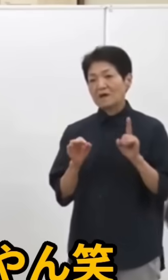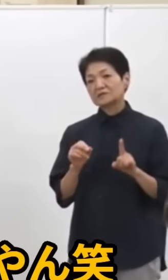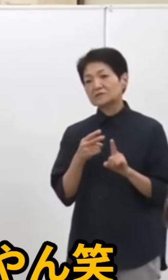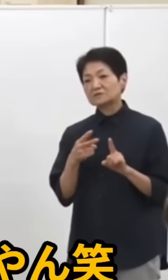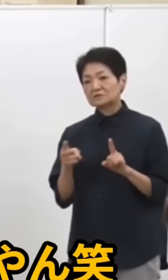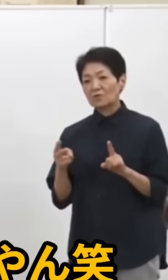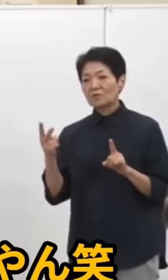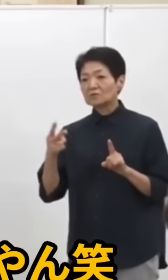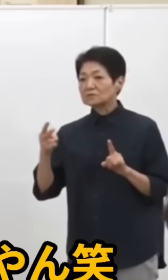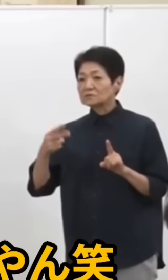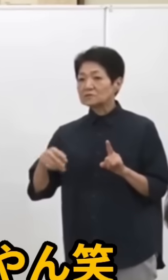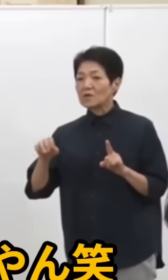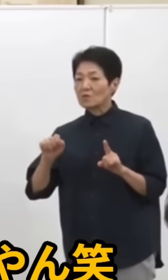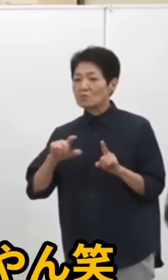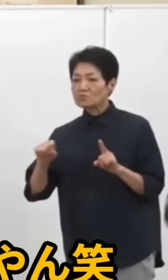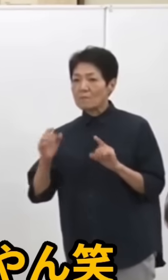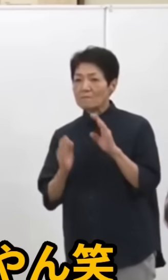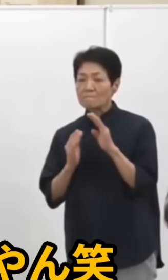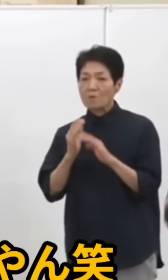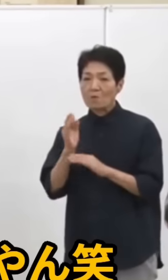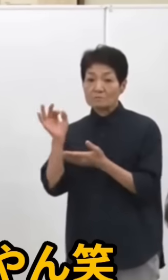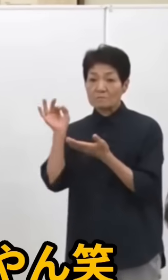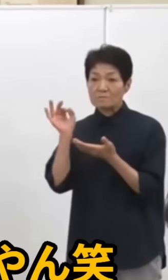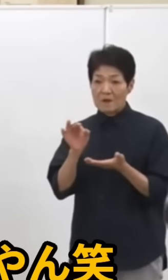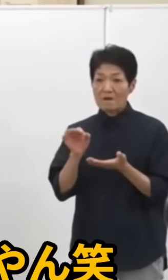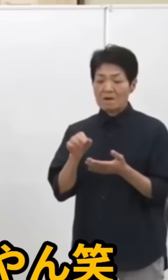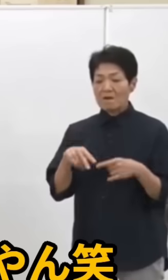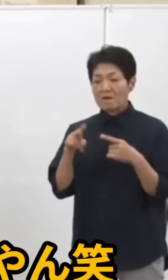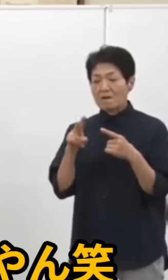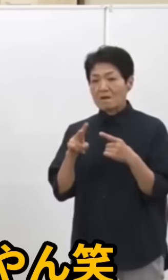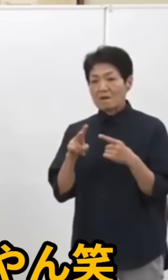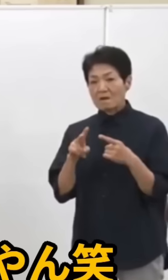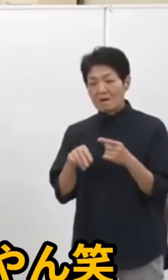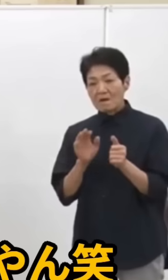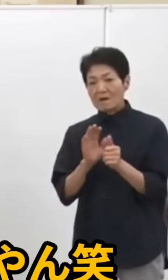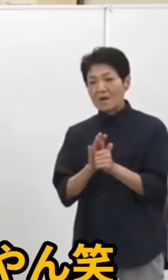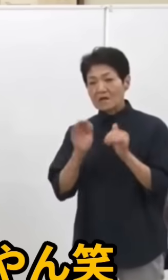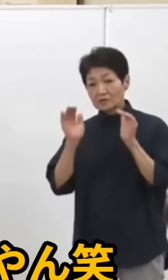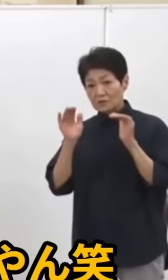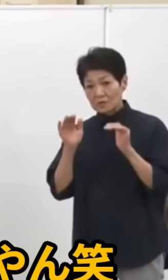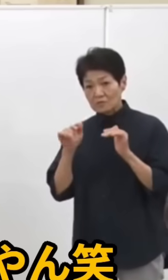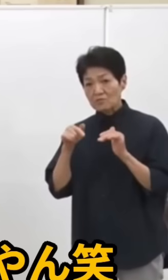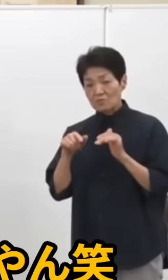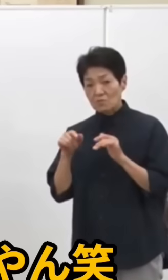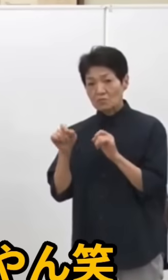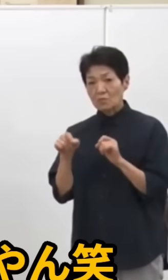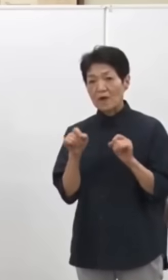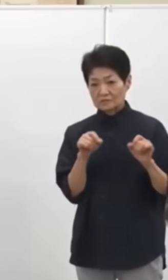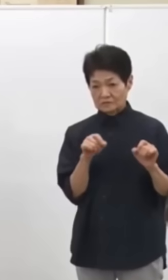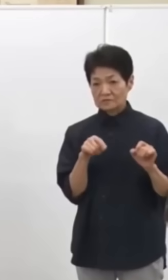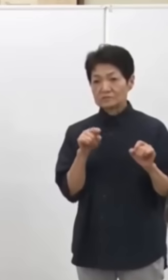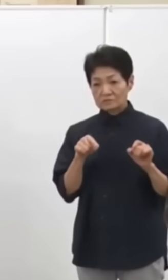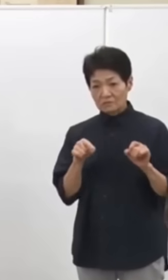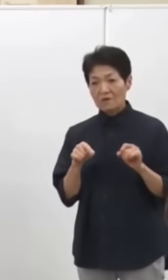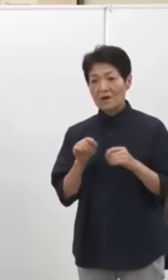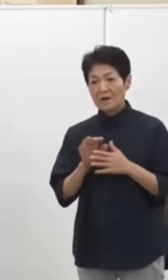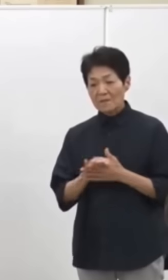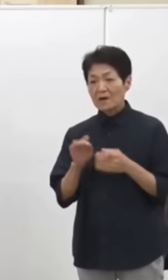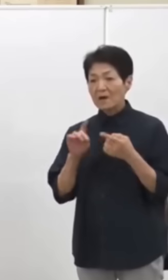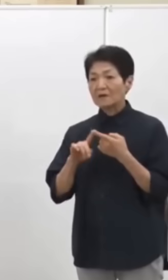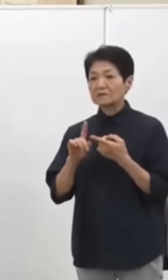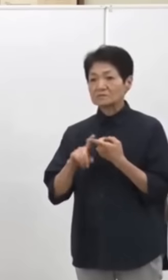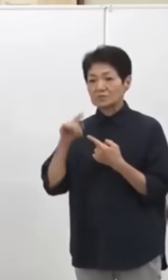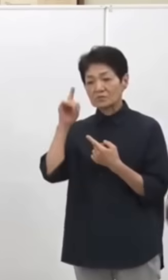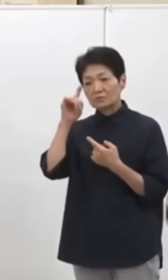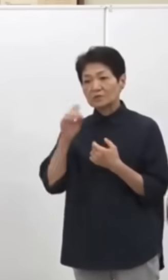投資の中でですね、適切に解除権を少し伸ばすっていうのには僕は合理性はあると思ってます。合わせて解